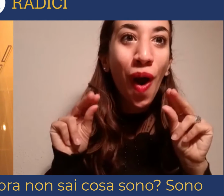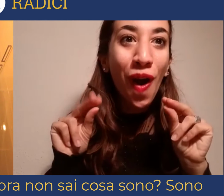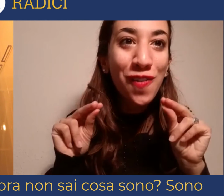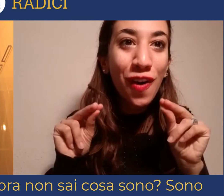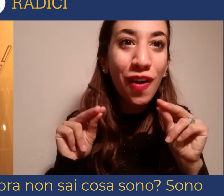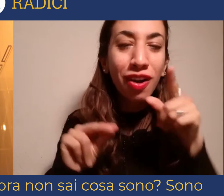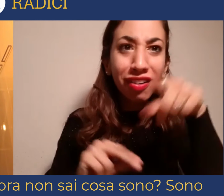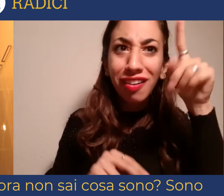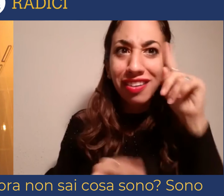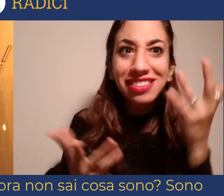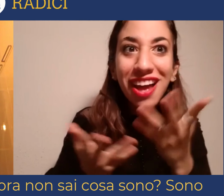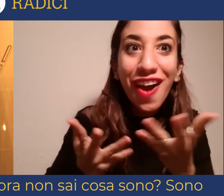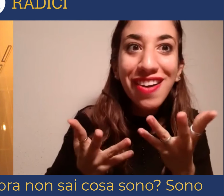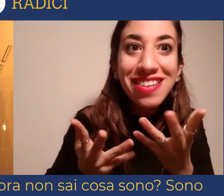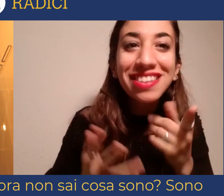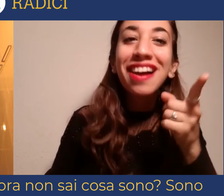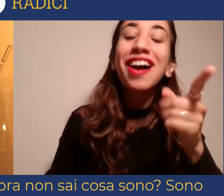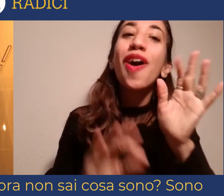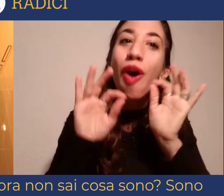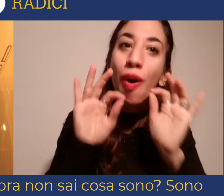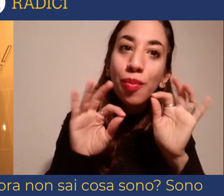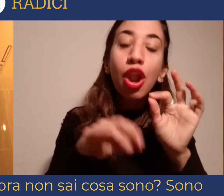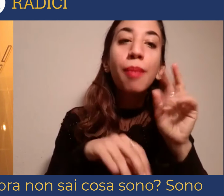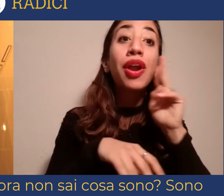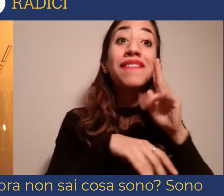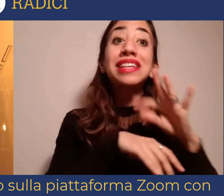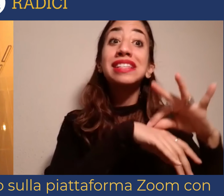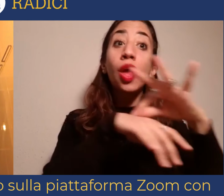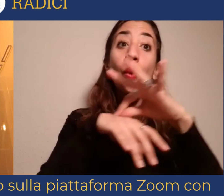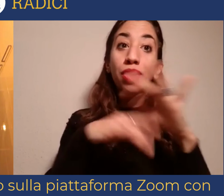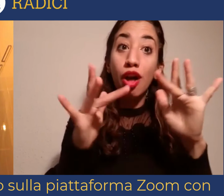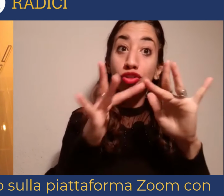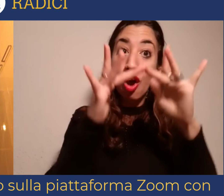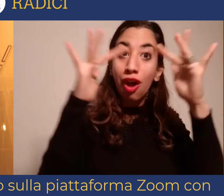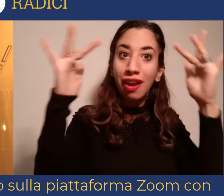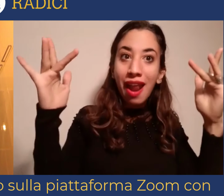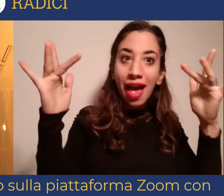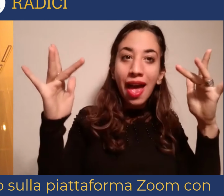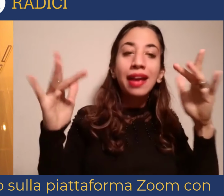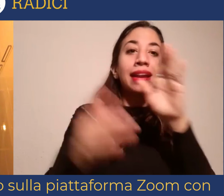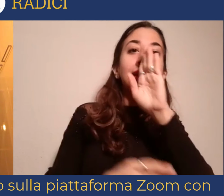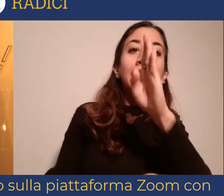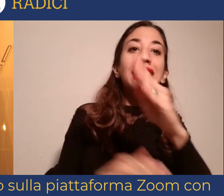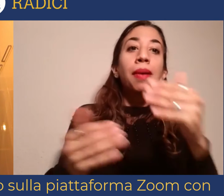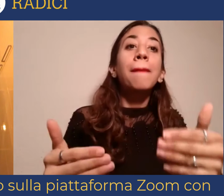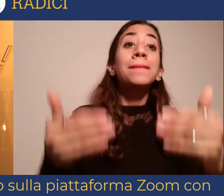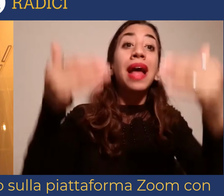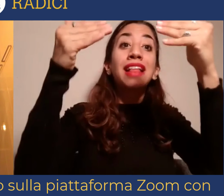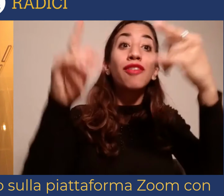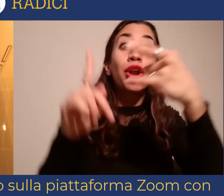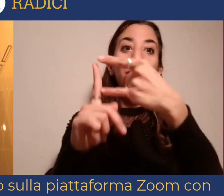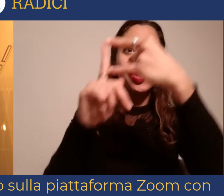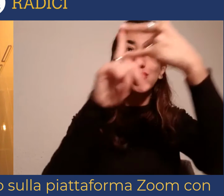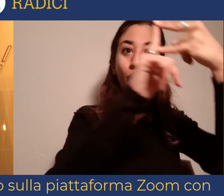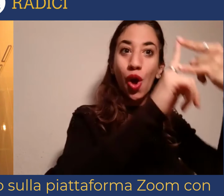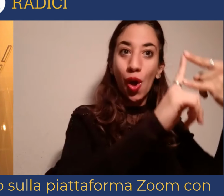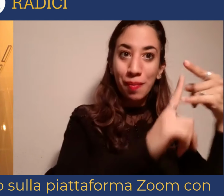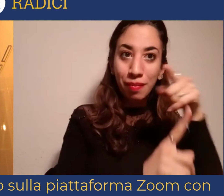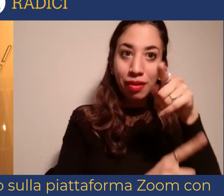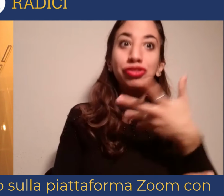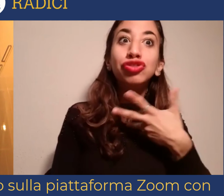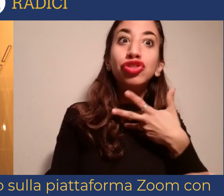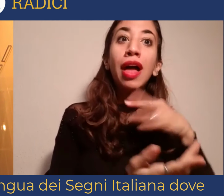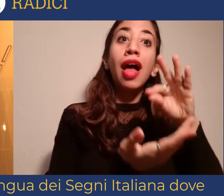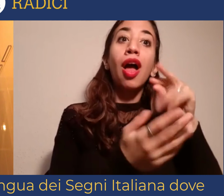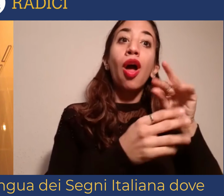this. Ancora non sai cosa sono? Sono delle visite guidate virtuali che si svolgono sulla piattaforma Zoom con una